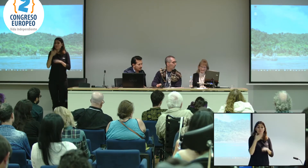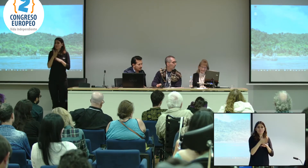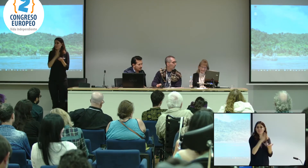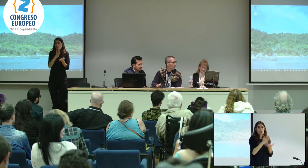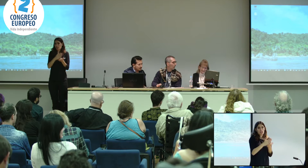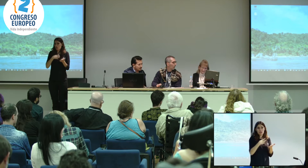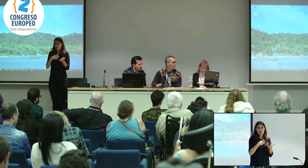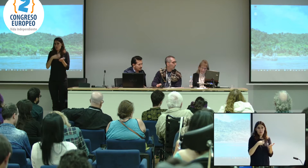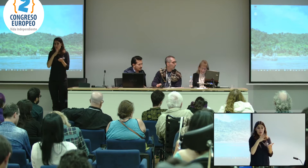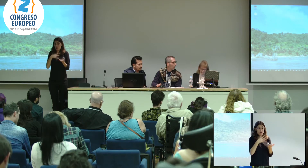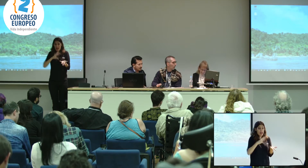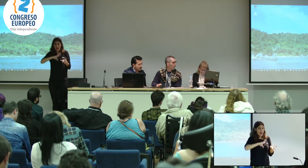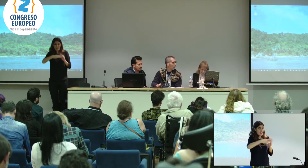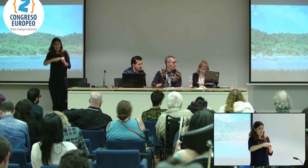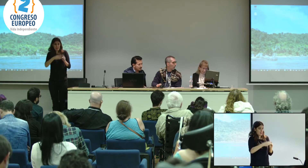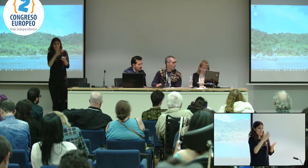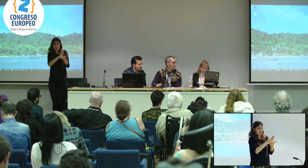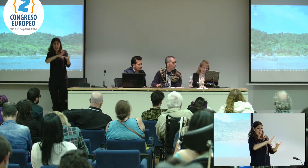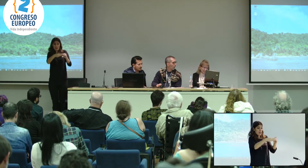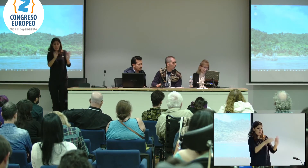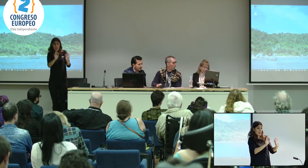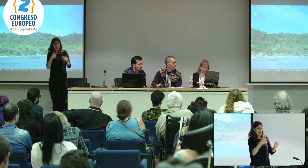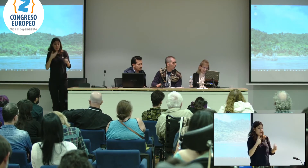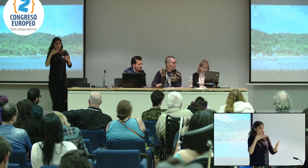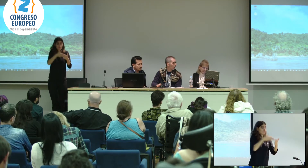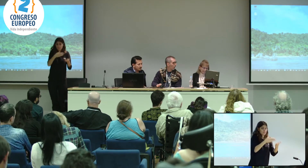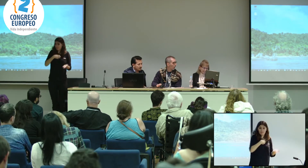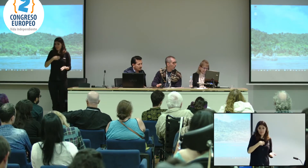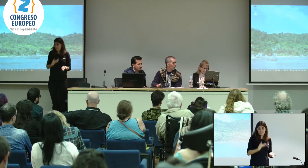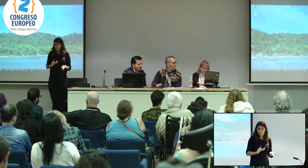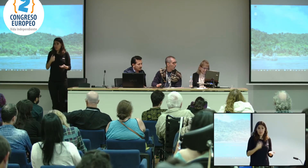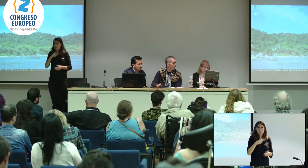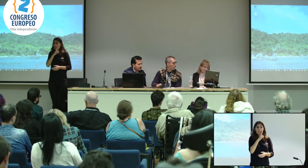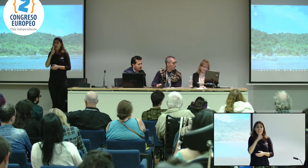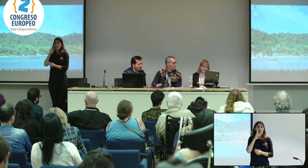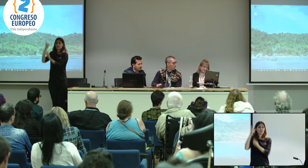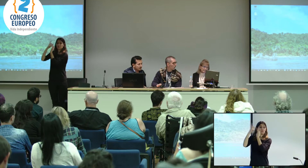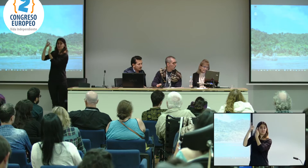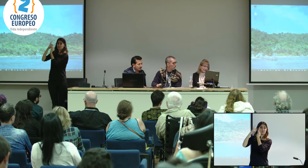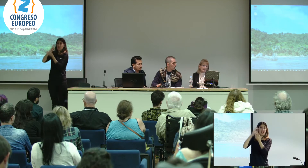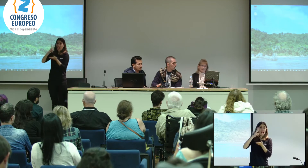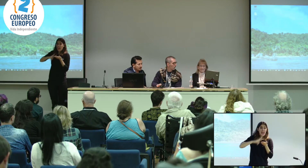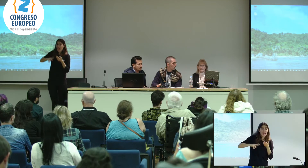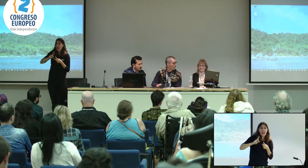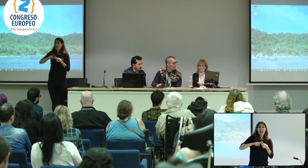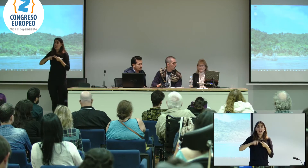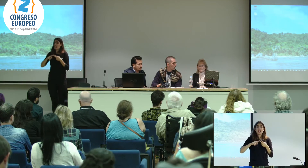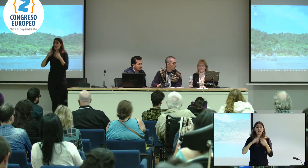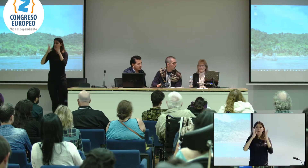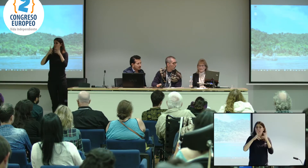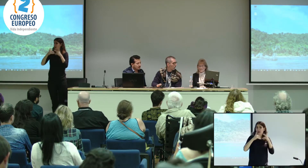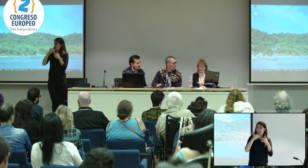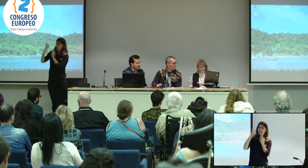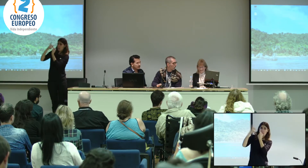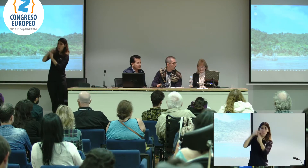porque al no estar adaptadas, no podían recibirme. Fue mi madre quien me enseñó a leer y las operaciones básicas